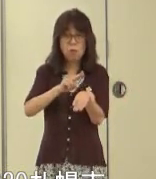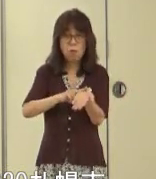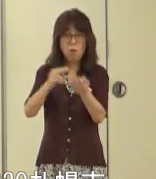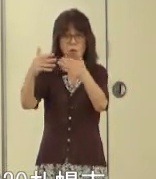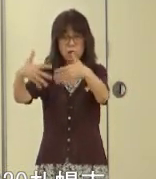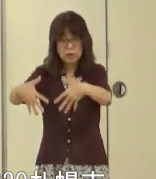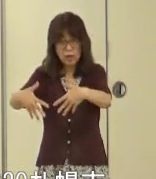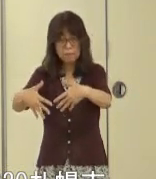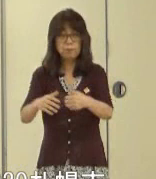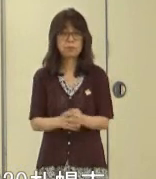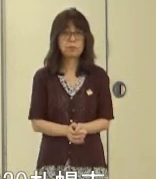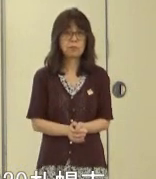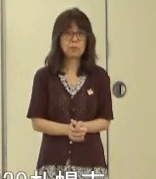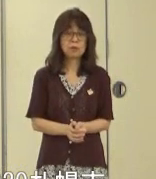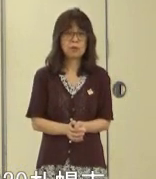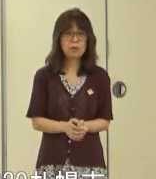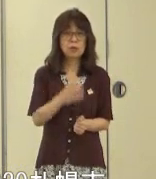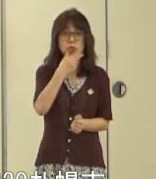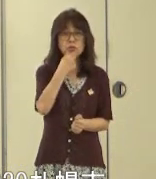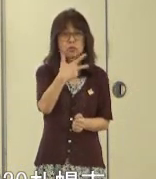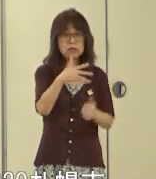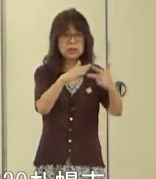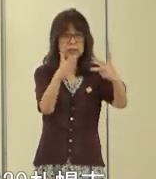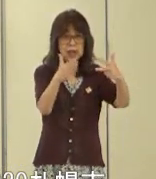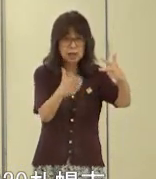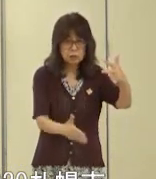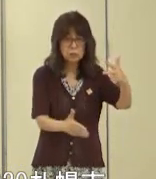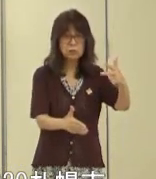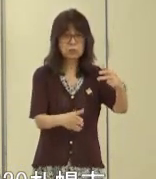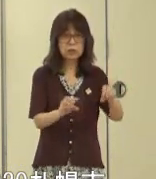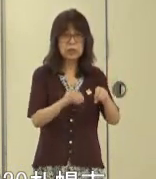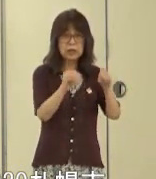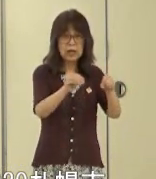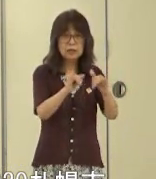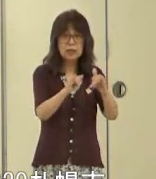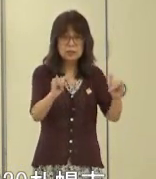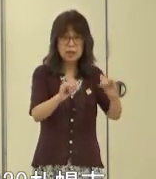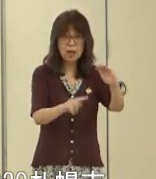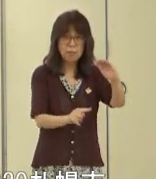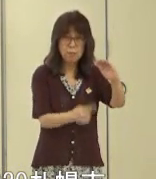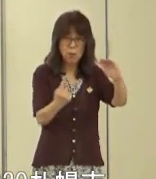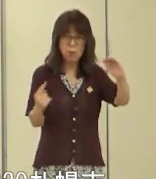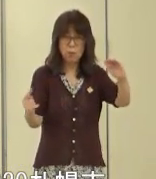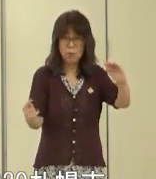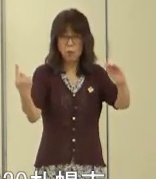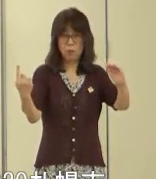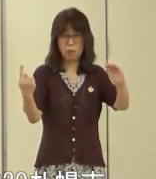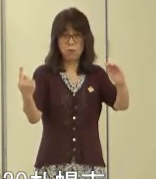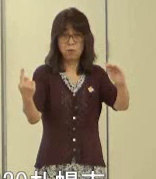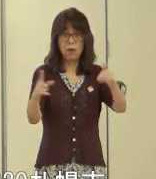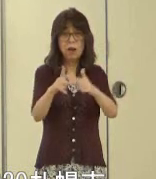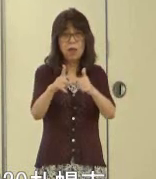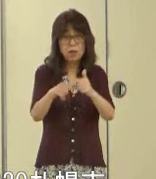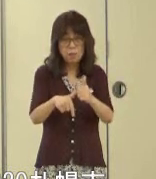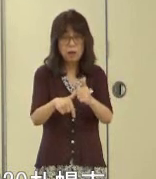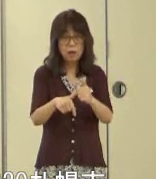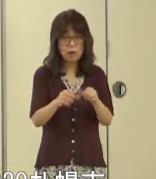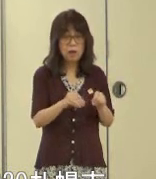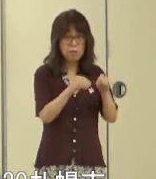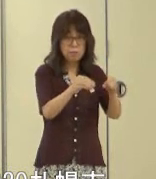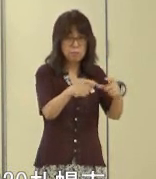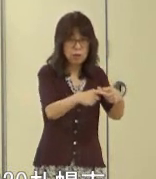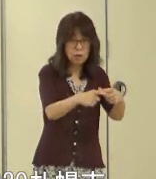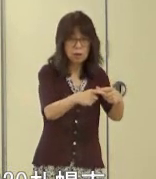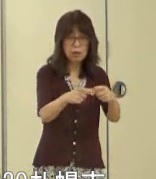福祉施設等で感染者が出ますと、そこからのクラスター感染が拡大をし